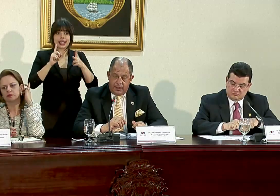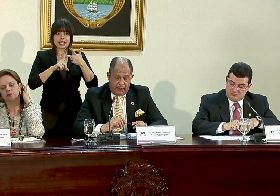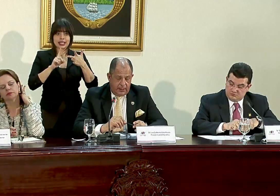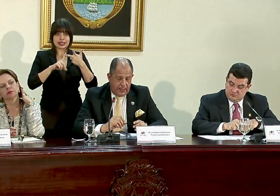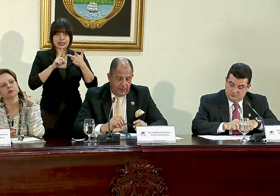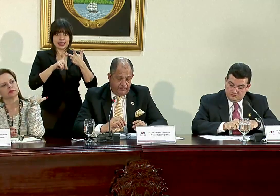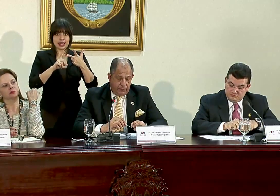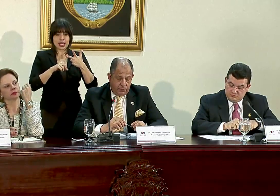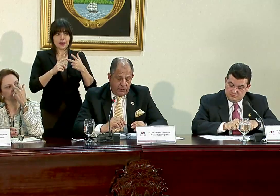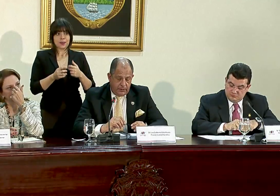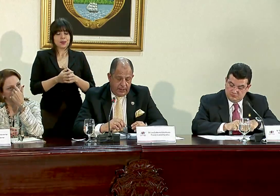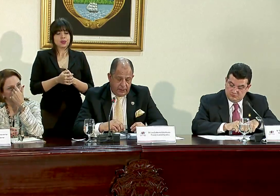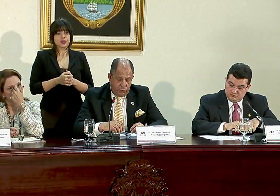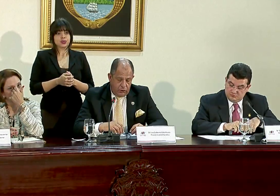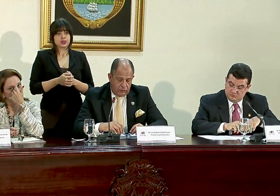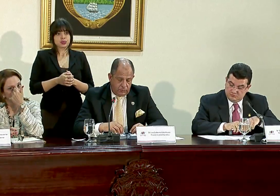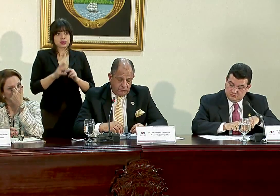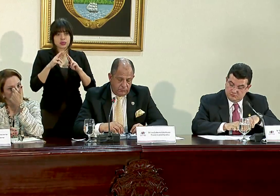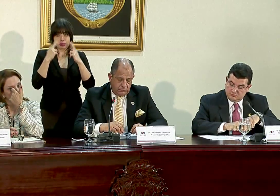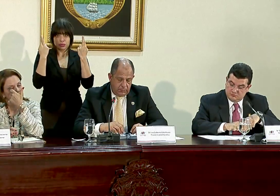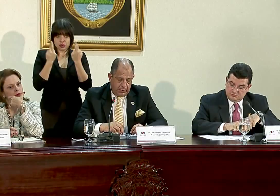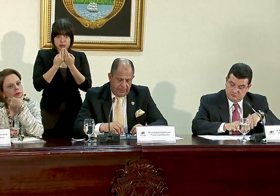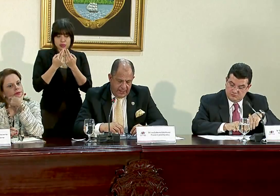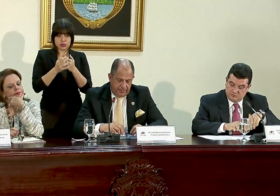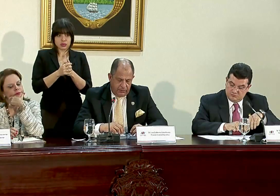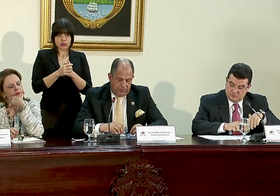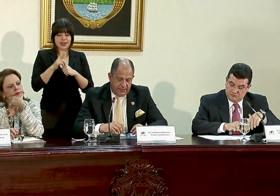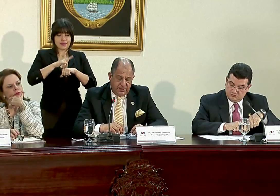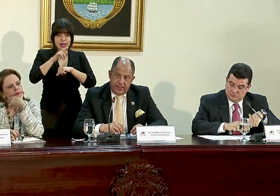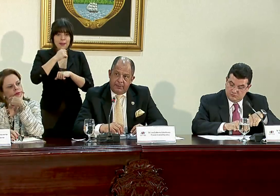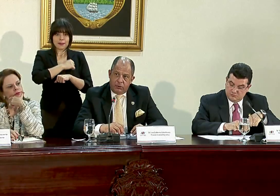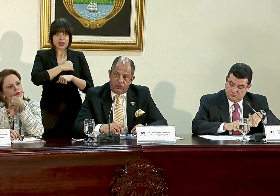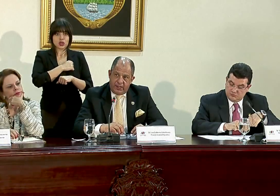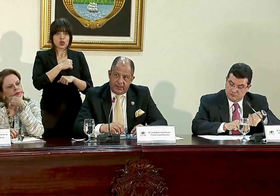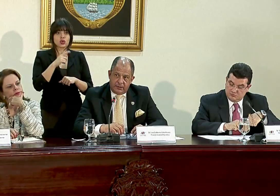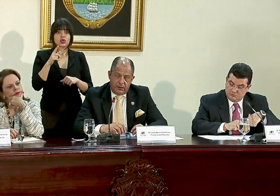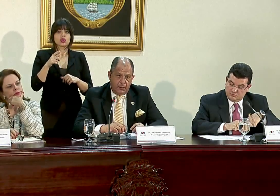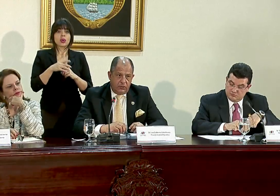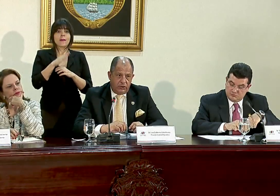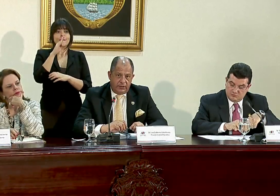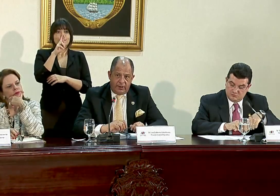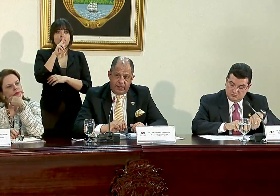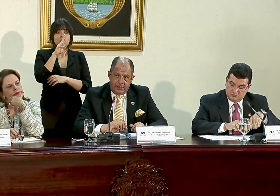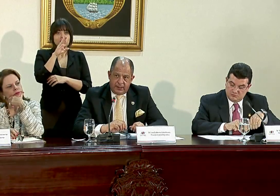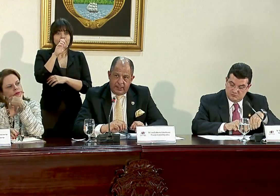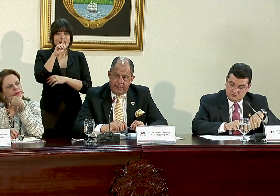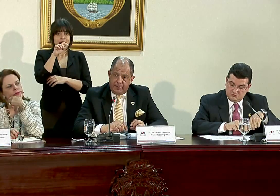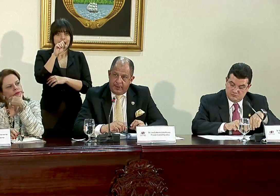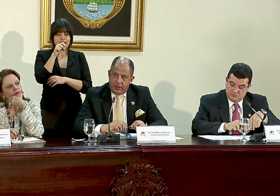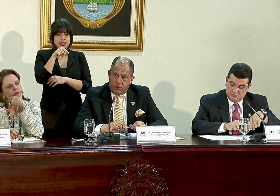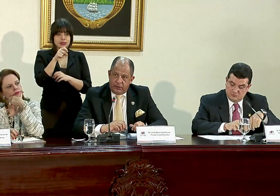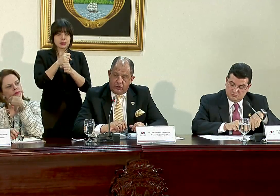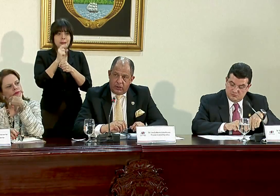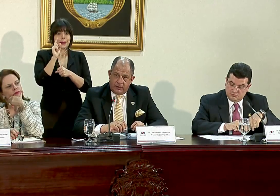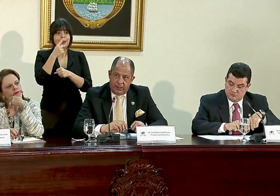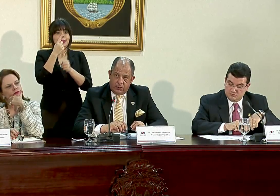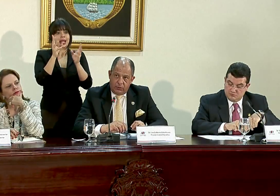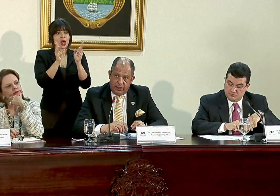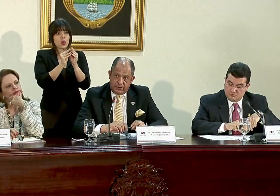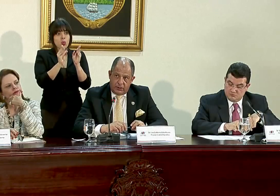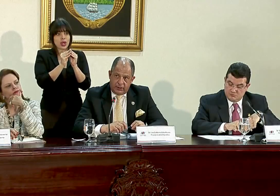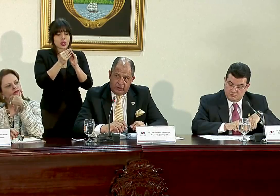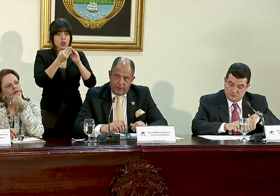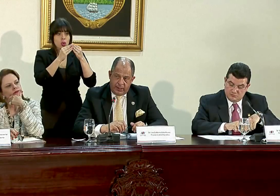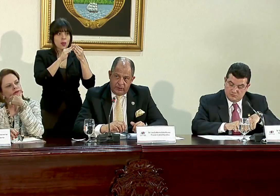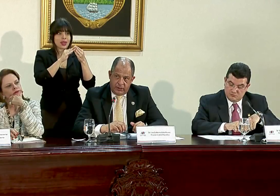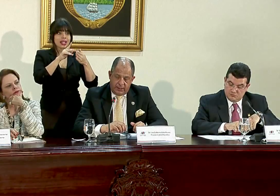parada de la de la reunión del viaje perdón va a ser en Bruselas donde se va a realizar el primer encuentro entre la